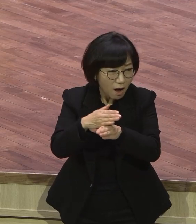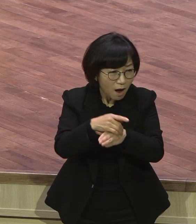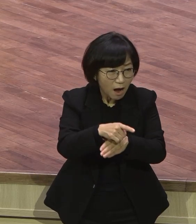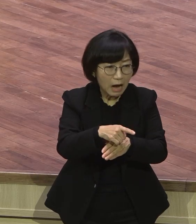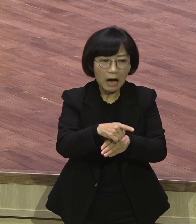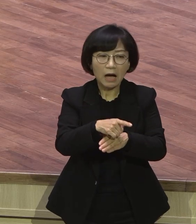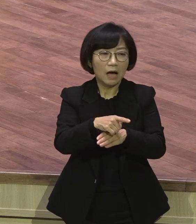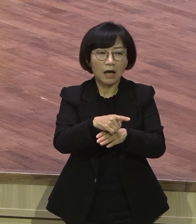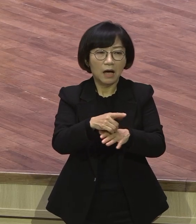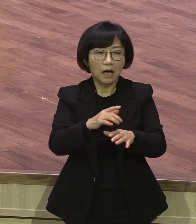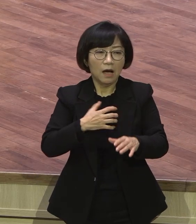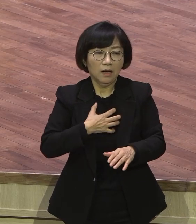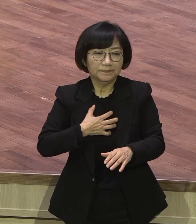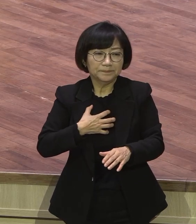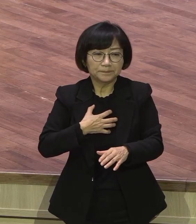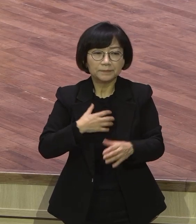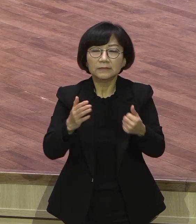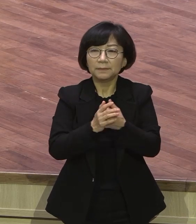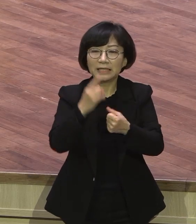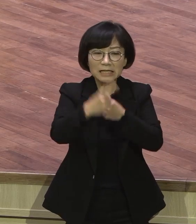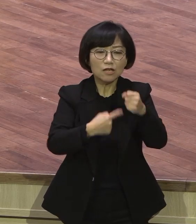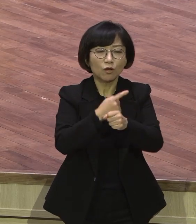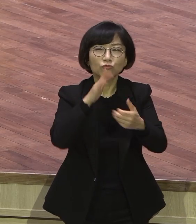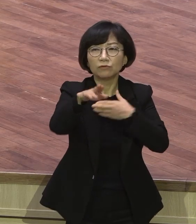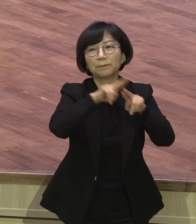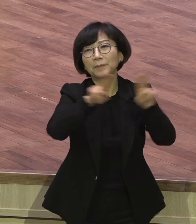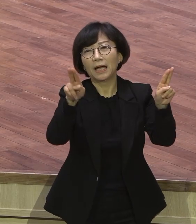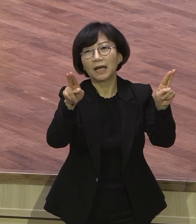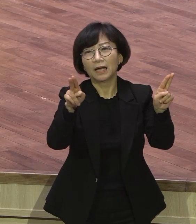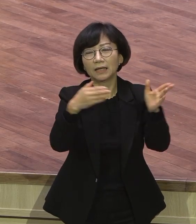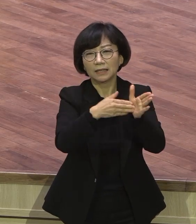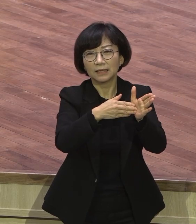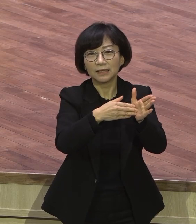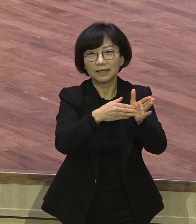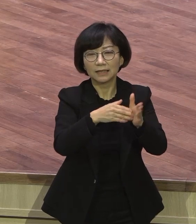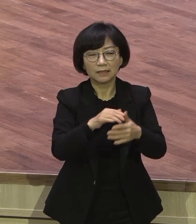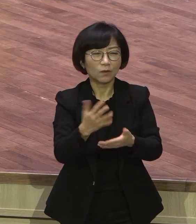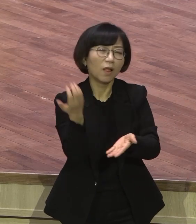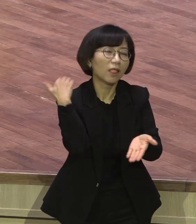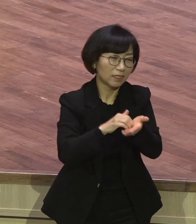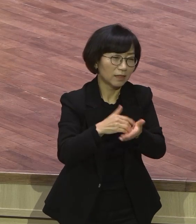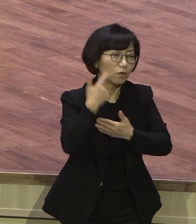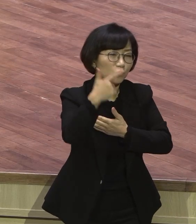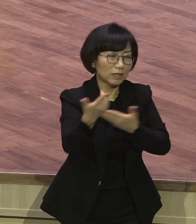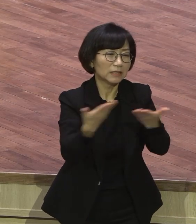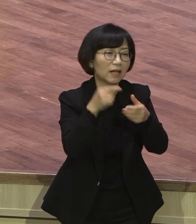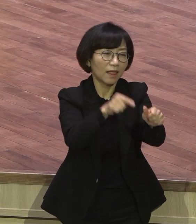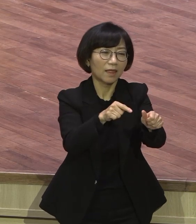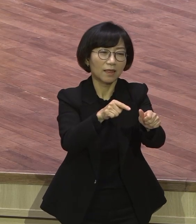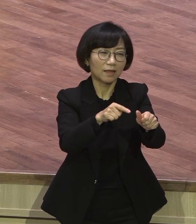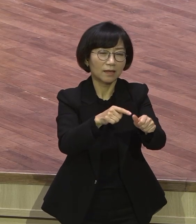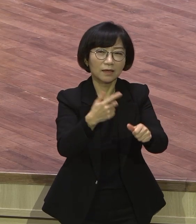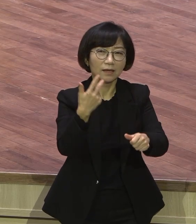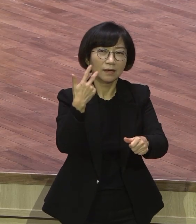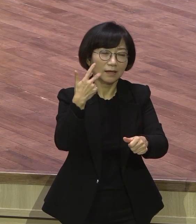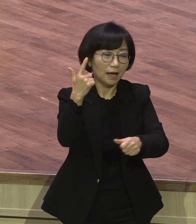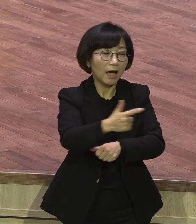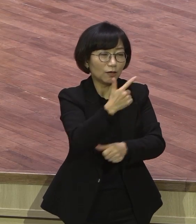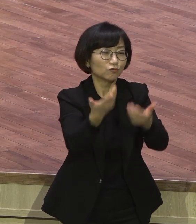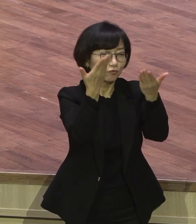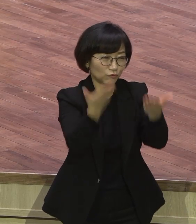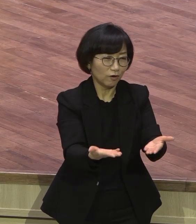하니까 도저히 안되고 1년 만에 없애버렸어요 옛날 상태로 돌아갔어요 6일 동안 일하고 하루